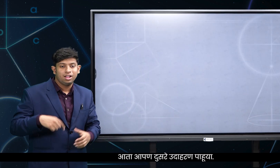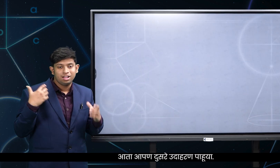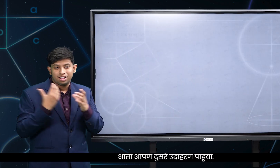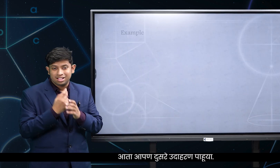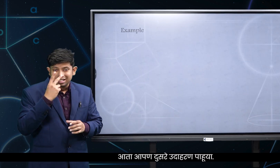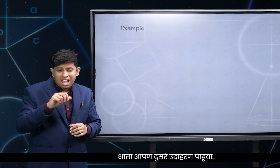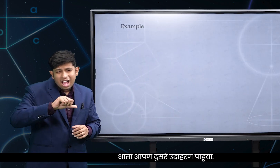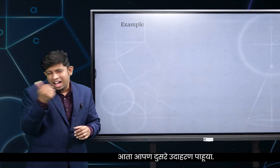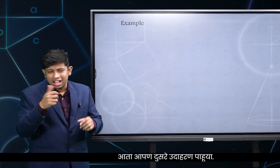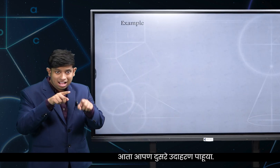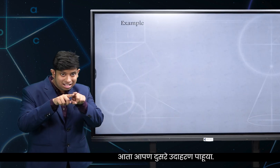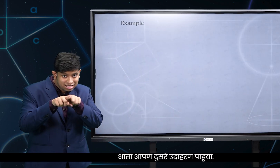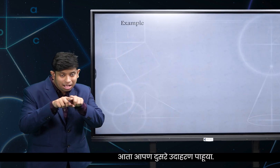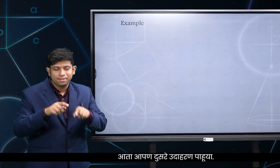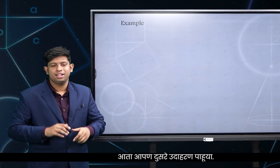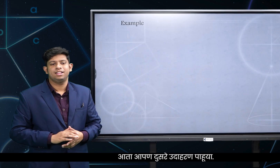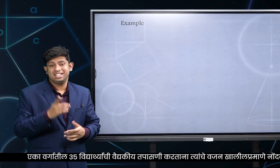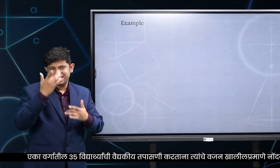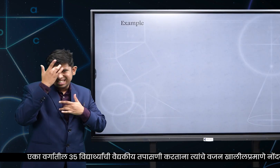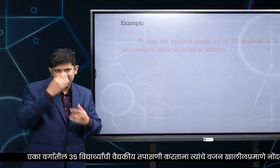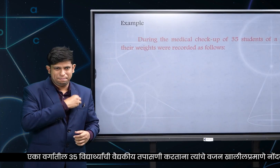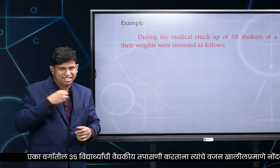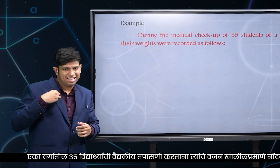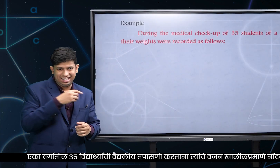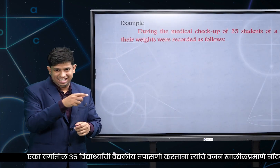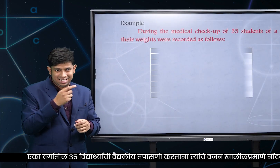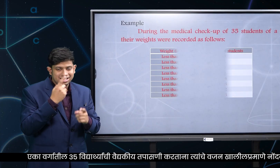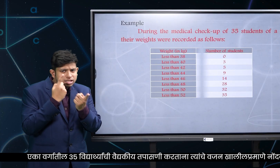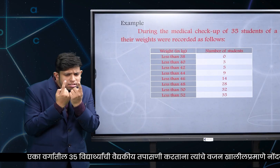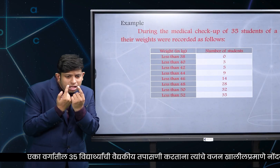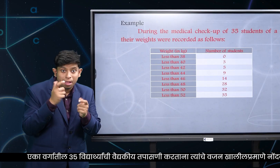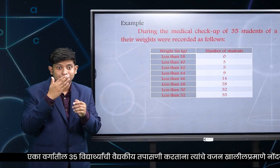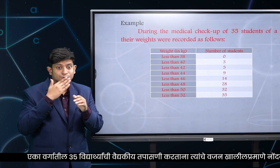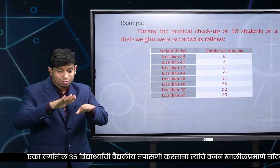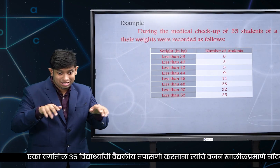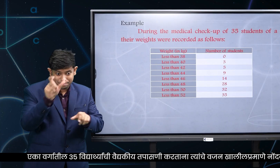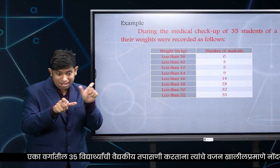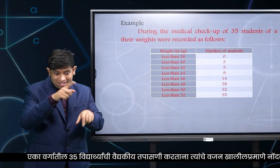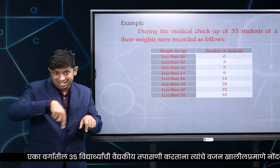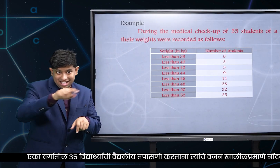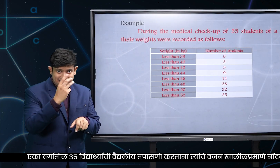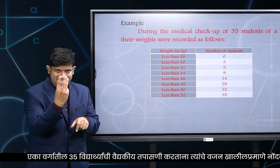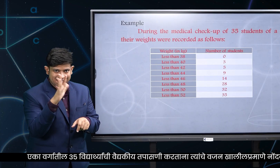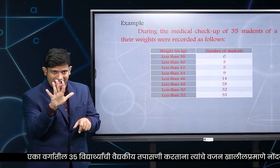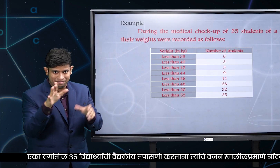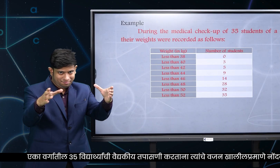आता आपण दुसरे उदाहरण पाहूया. एका वर्गातील 35 विद्यार्थ्यांची वैद्यकीय तपासणी करताना त्यांचे वजन